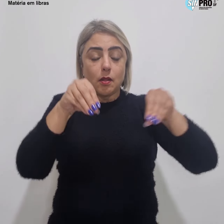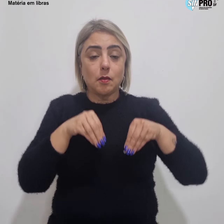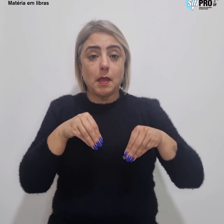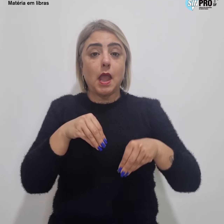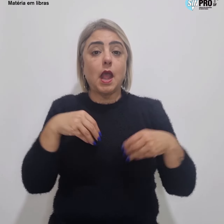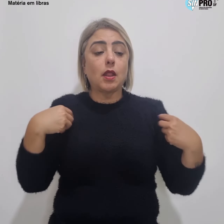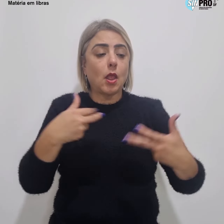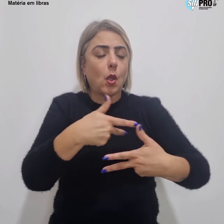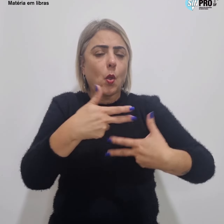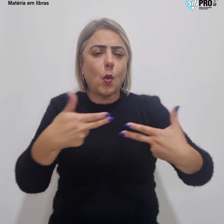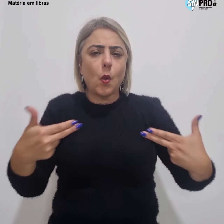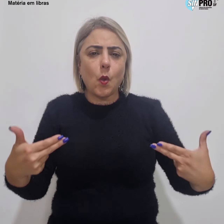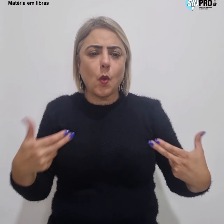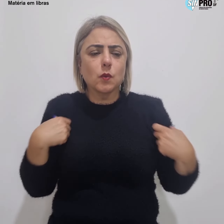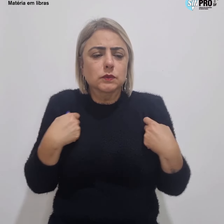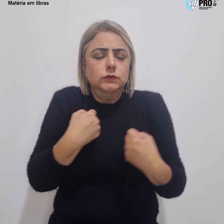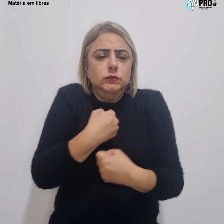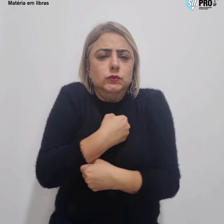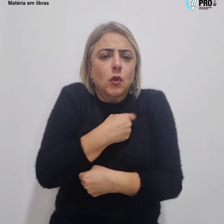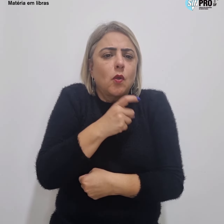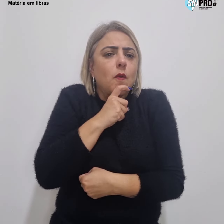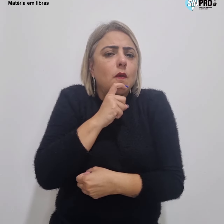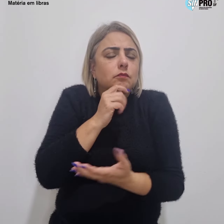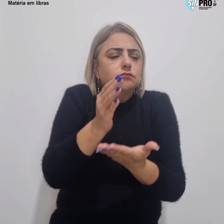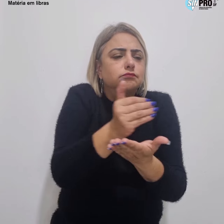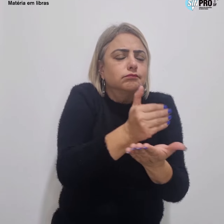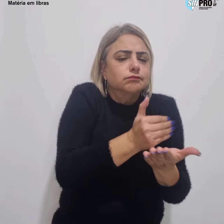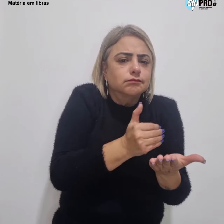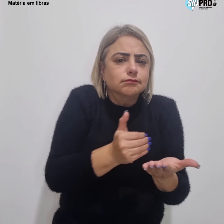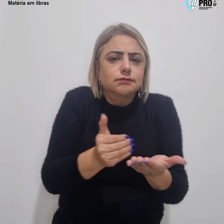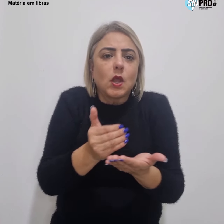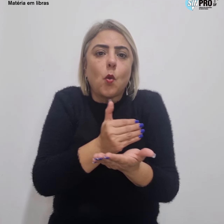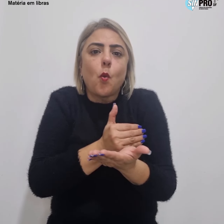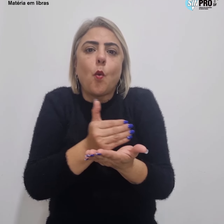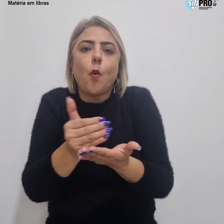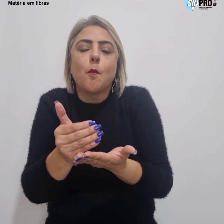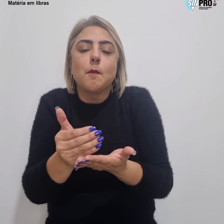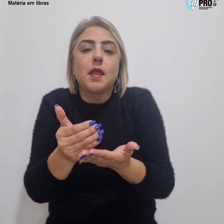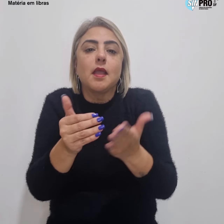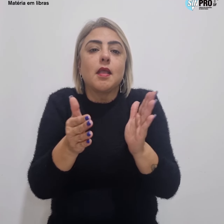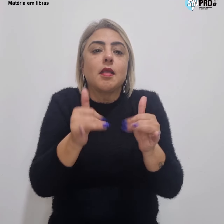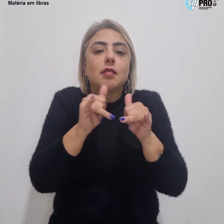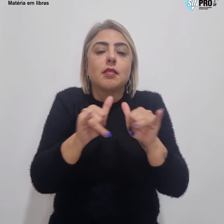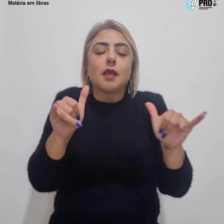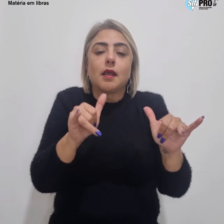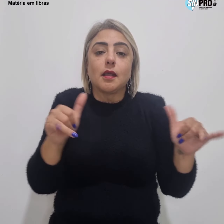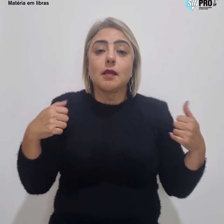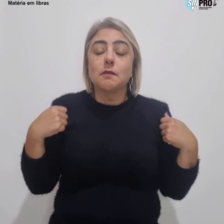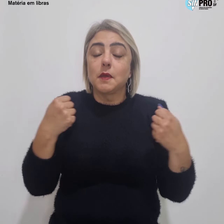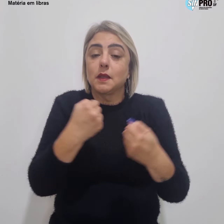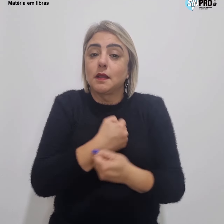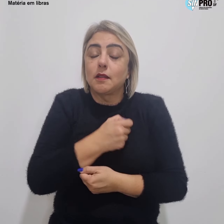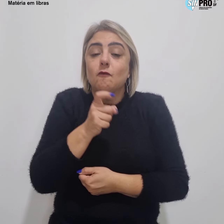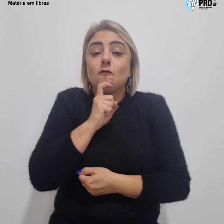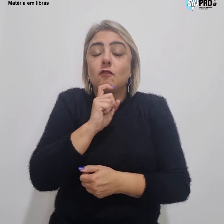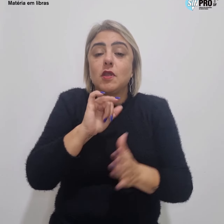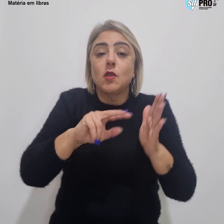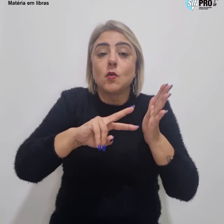e outras vestimentas coletadas desde o começo da campanha do agasalho do Simpro. Iniciada em